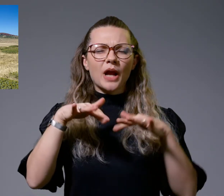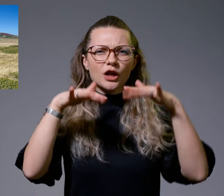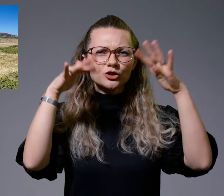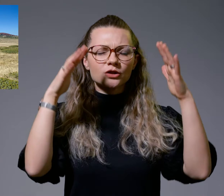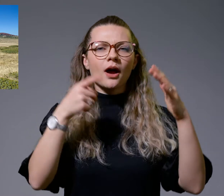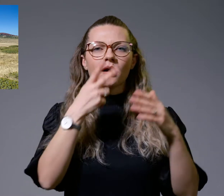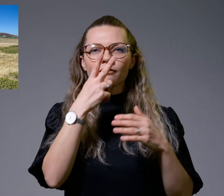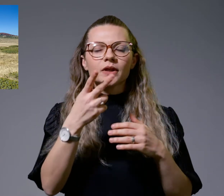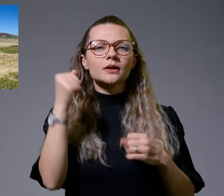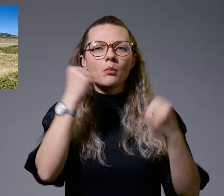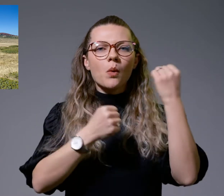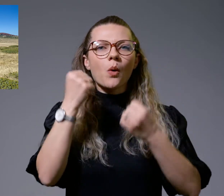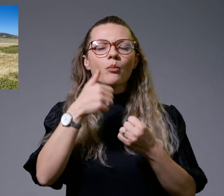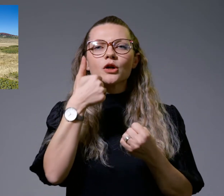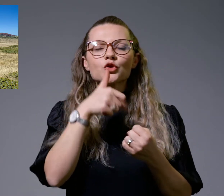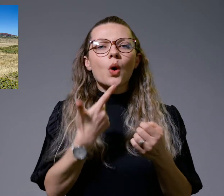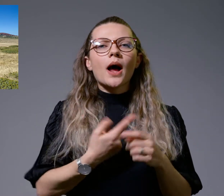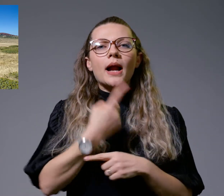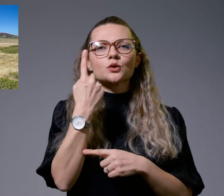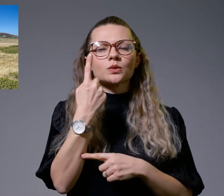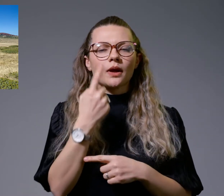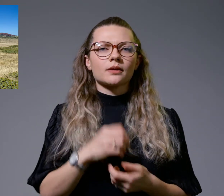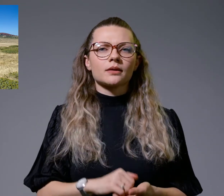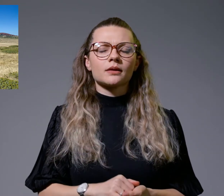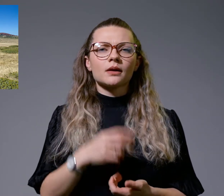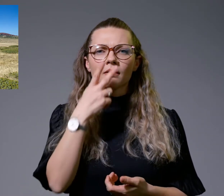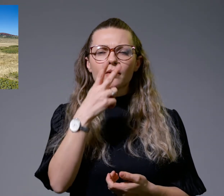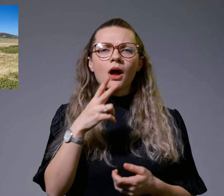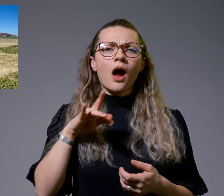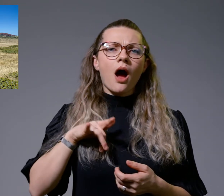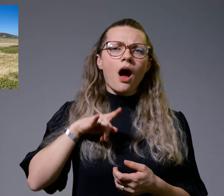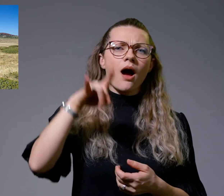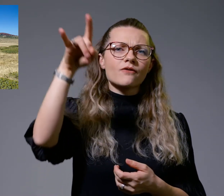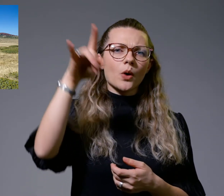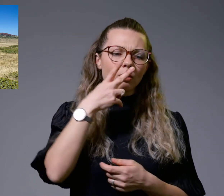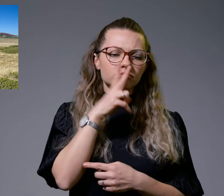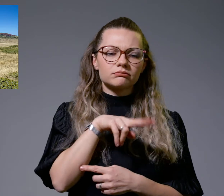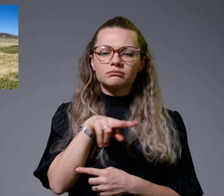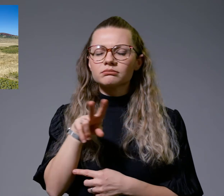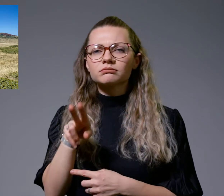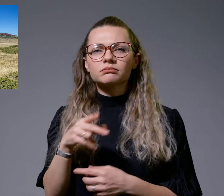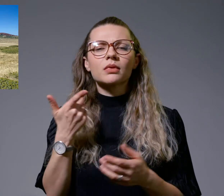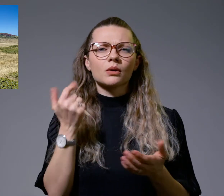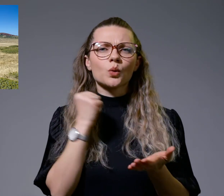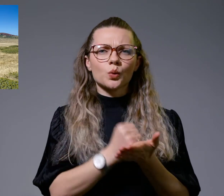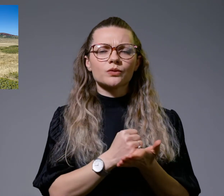гранатирањето. Од извршеното авионско извидување било утврдено дека резултатите